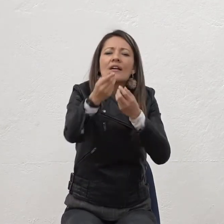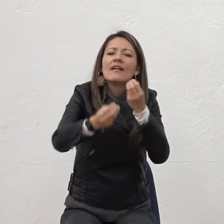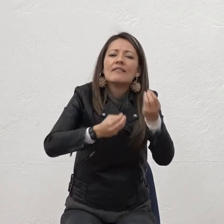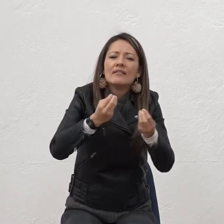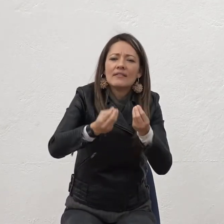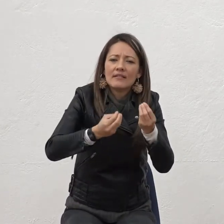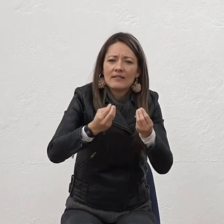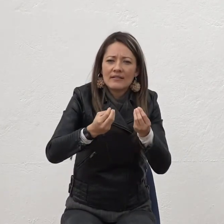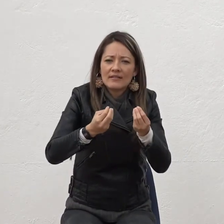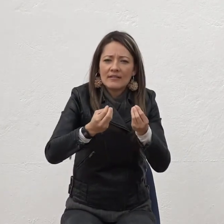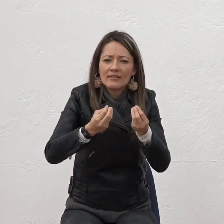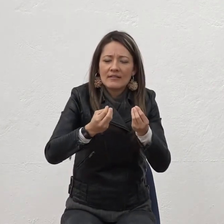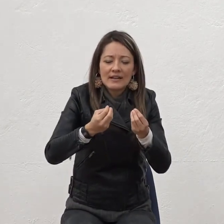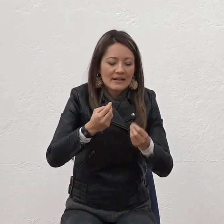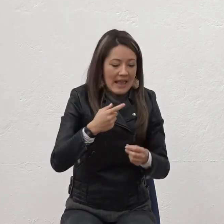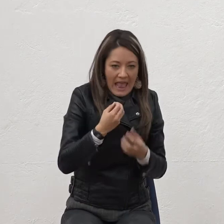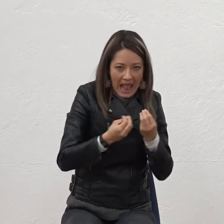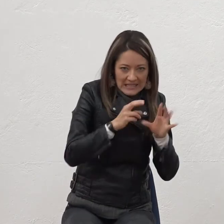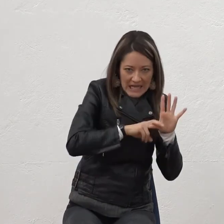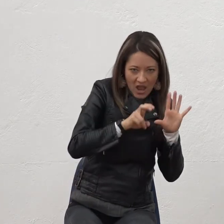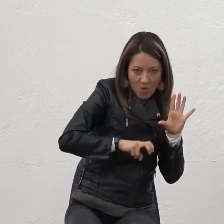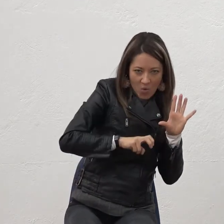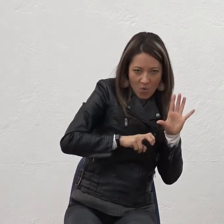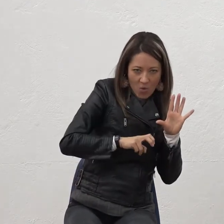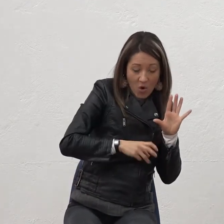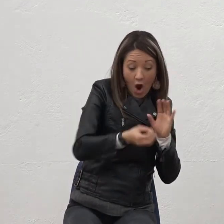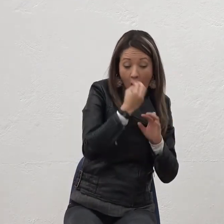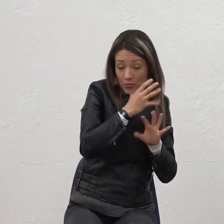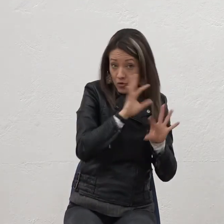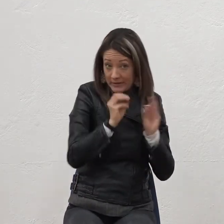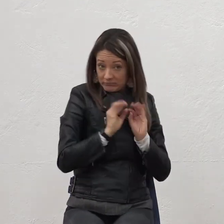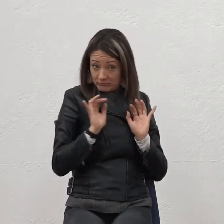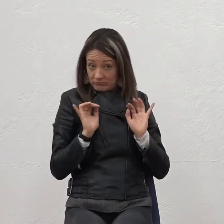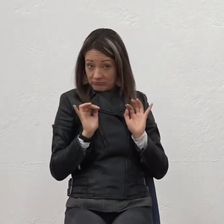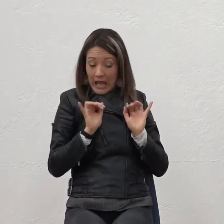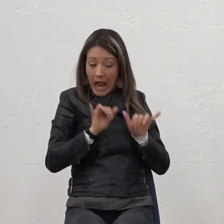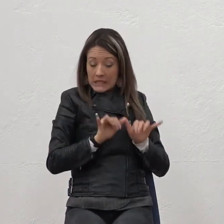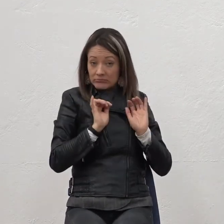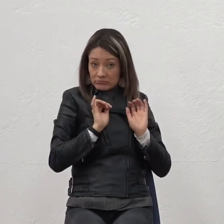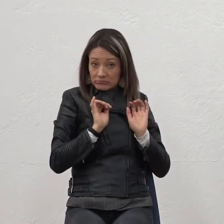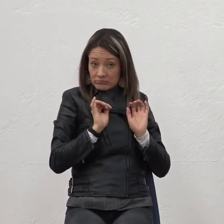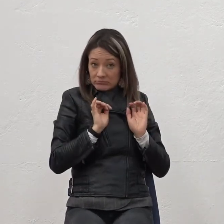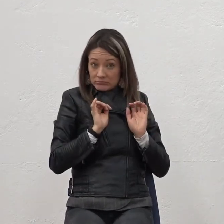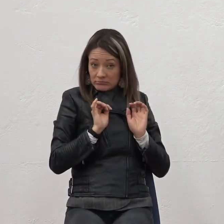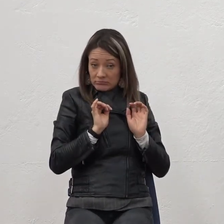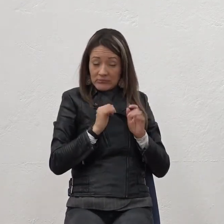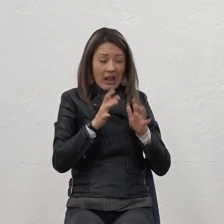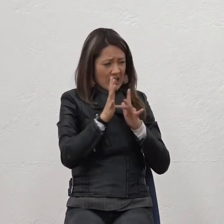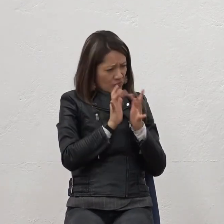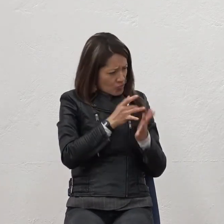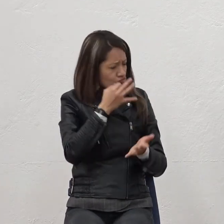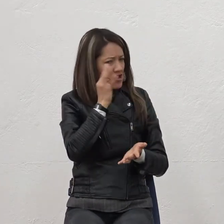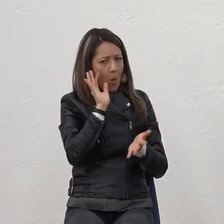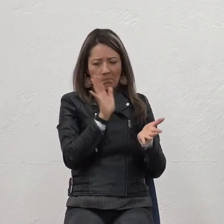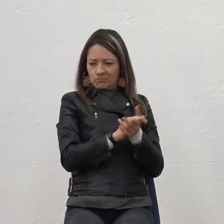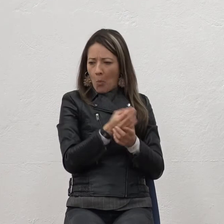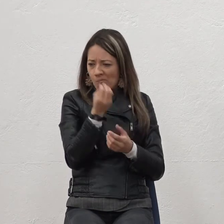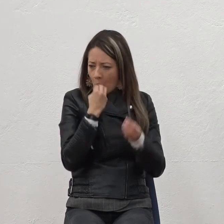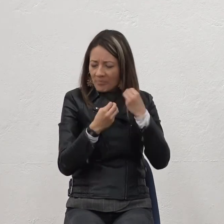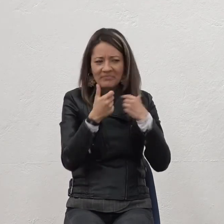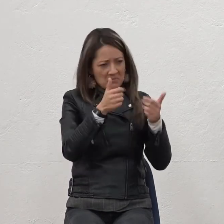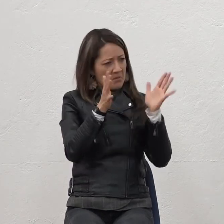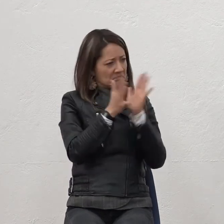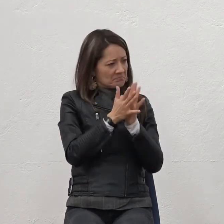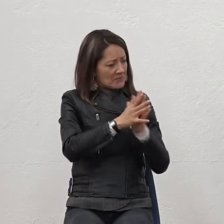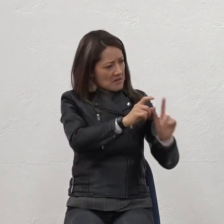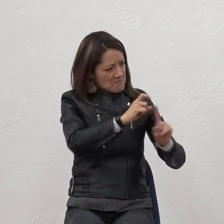hacer? ¿Qué hizo Zaqueo? ¿Comió nomás y se quedó ahí? Ay, Jesús, está bueno, está bueno. Está bueno